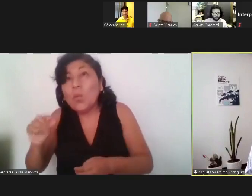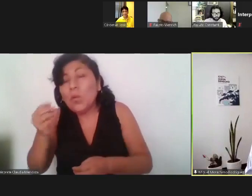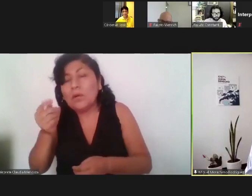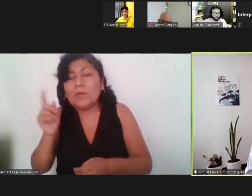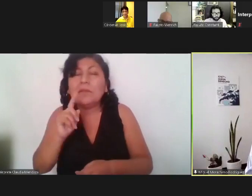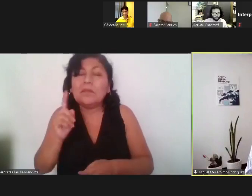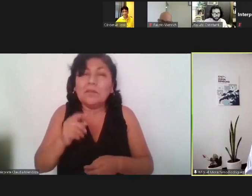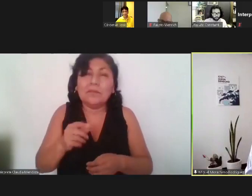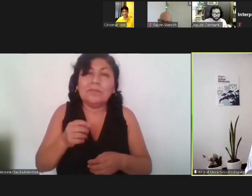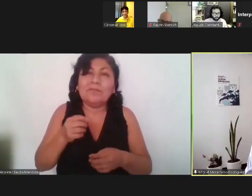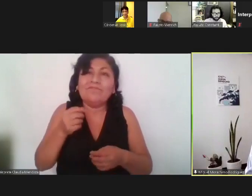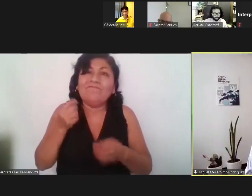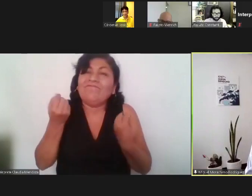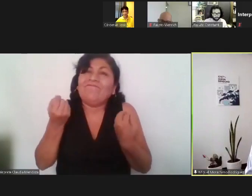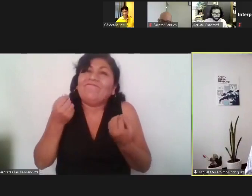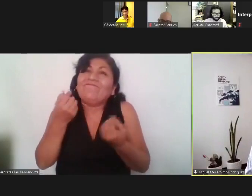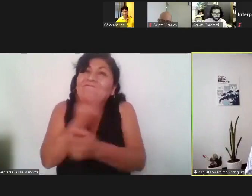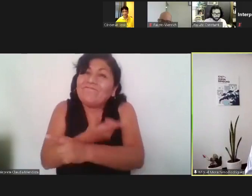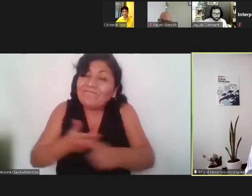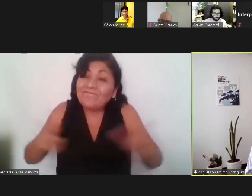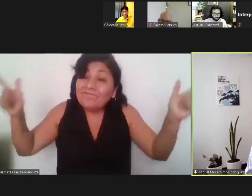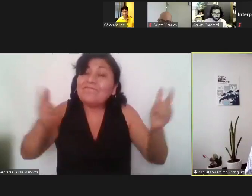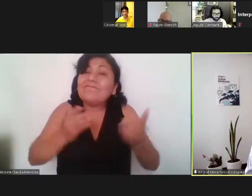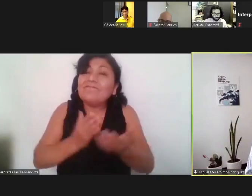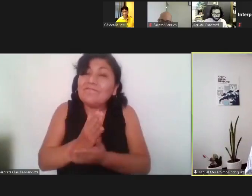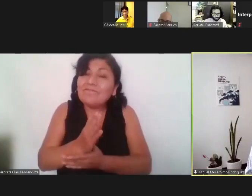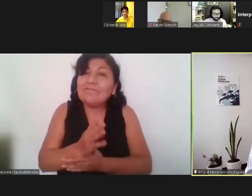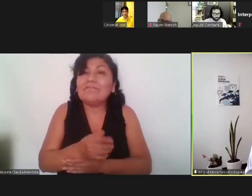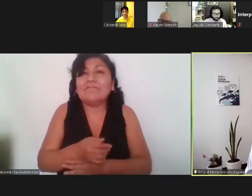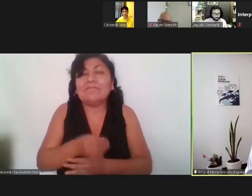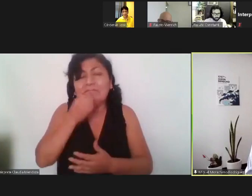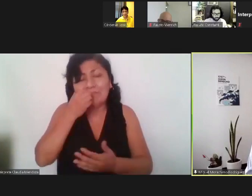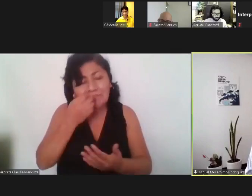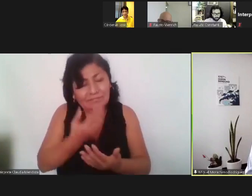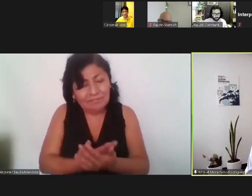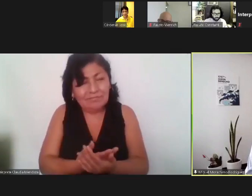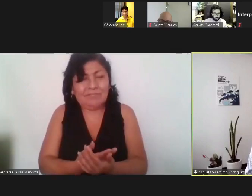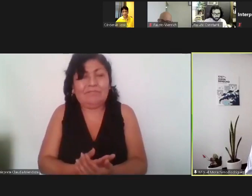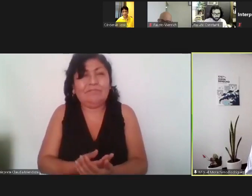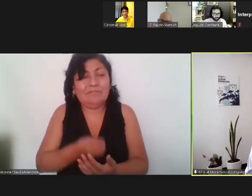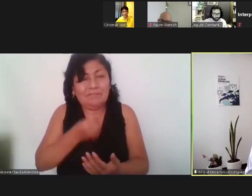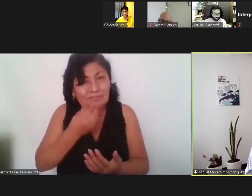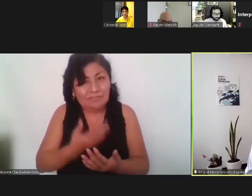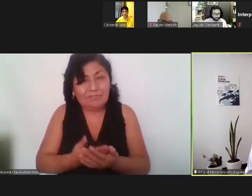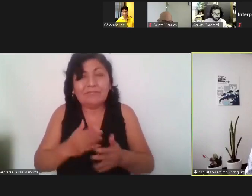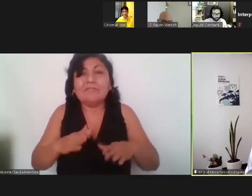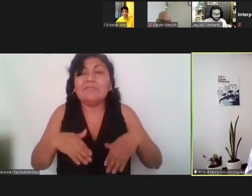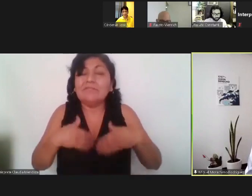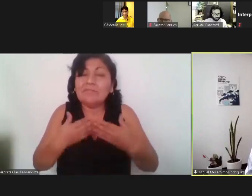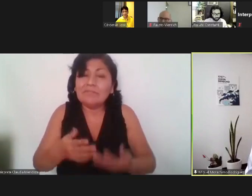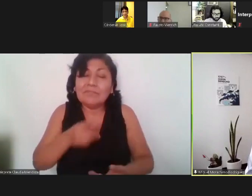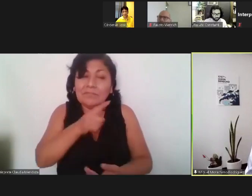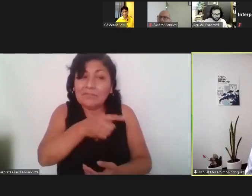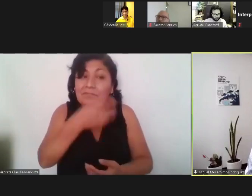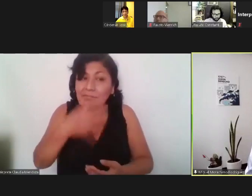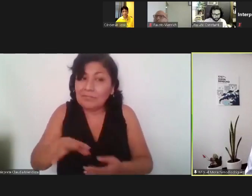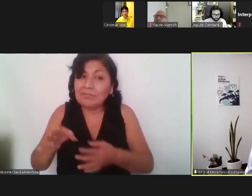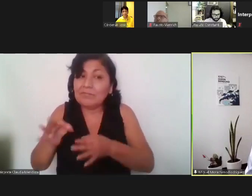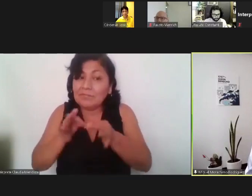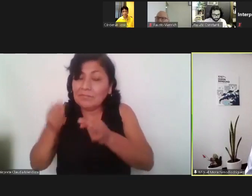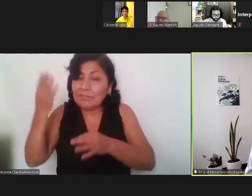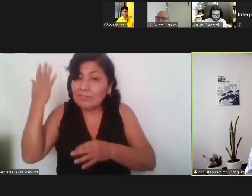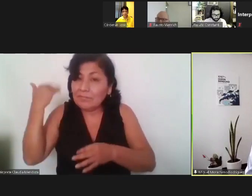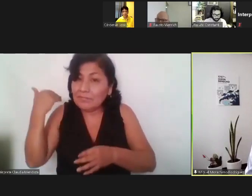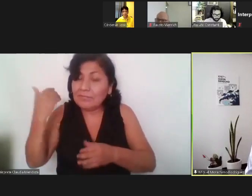acceso libre es un buen negocio para muchas personas. Esto, y al mismo tiempo, José, tú lo has mencionado bastante, ¿no? O sea, en